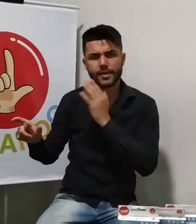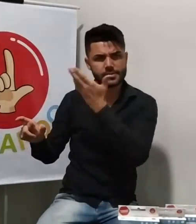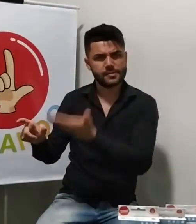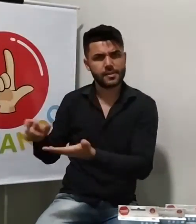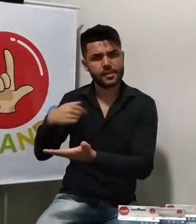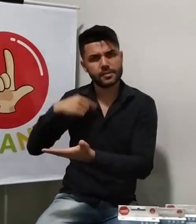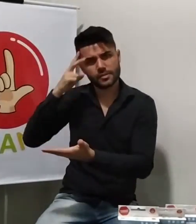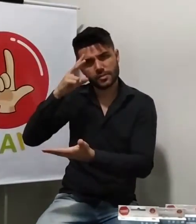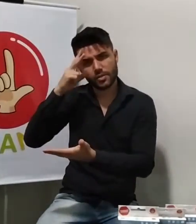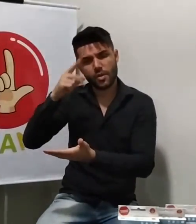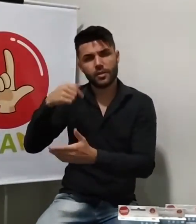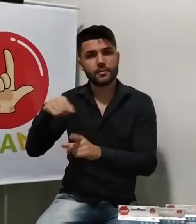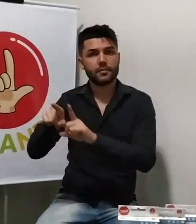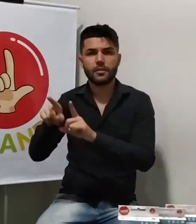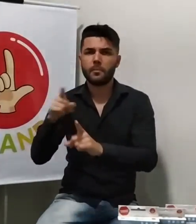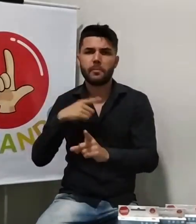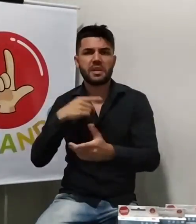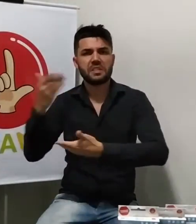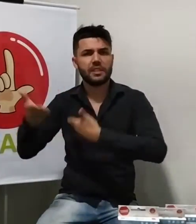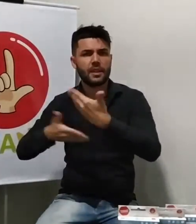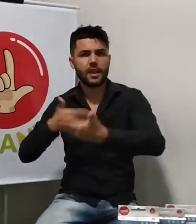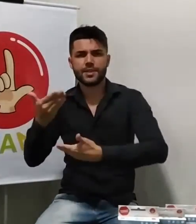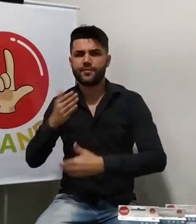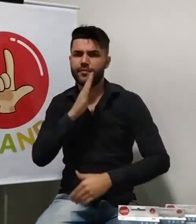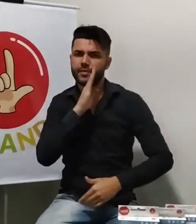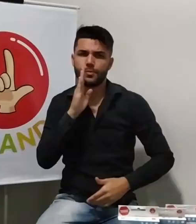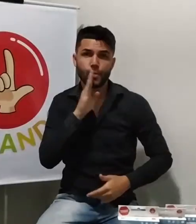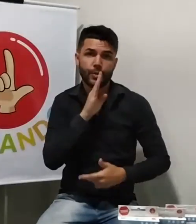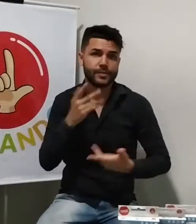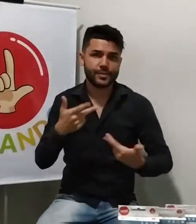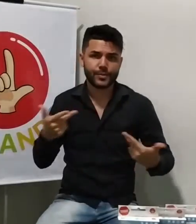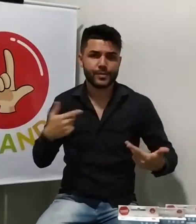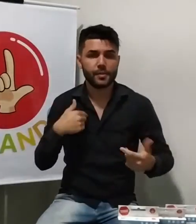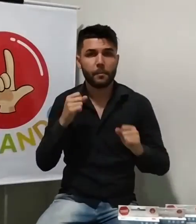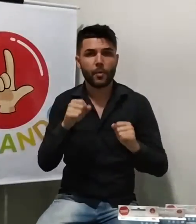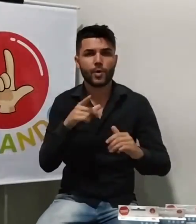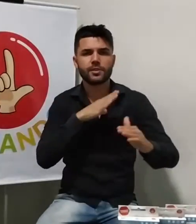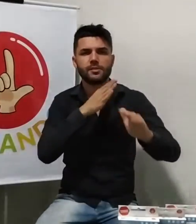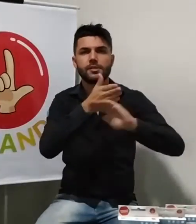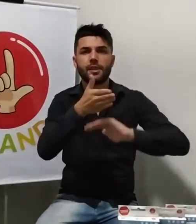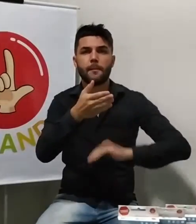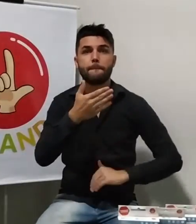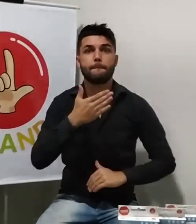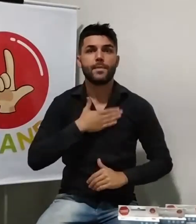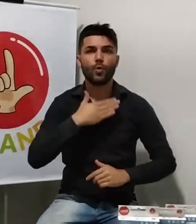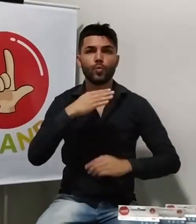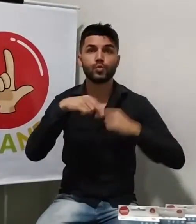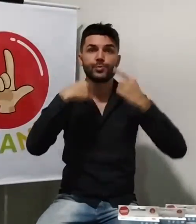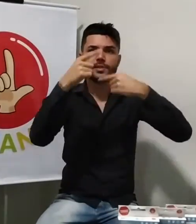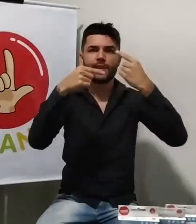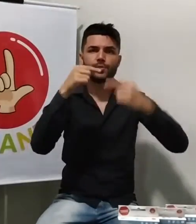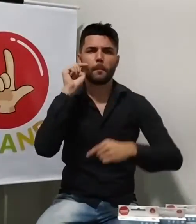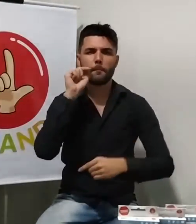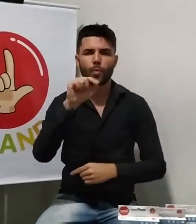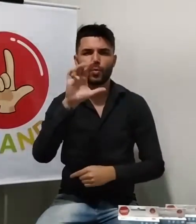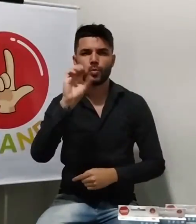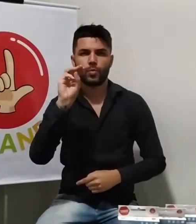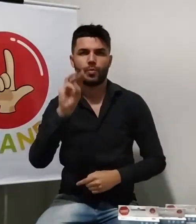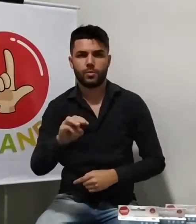localizar ali no Facebook, interagir contigo, também vai ali no meusucesso.com poder assistir e fazer o seu estudo de caso completo. O Gustavo